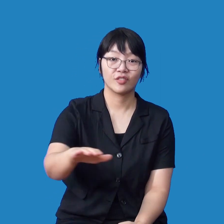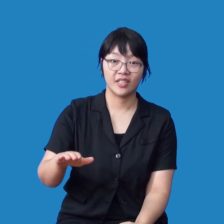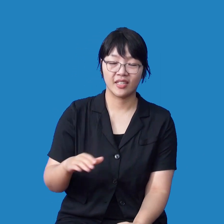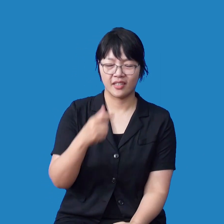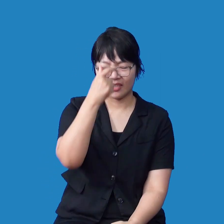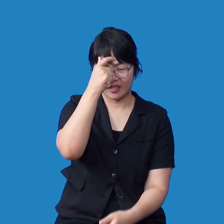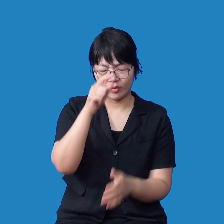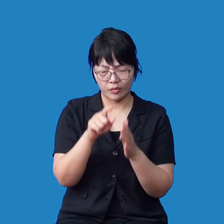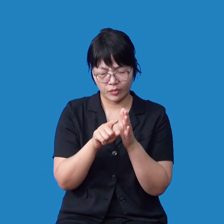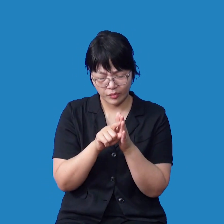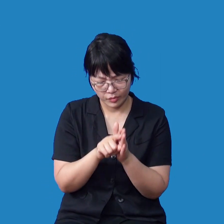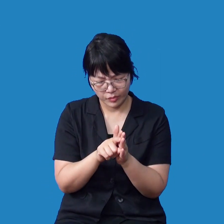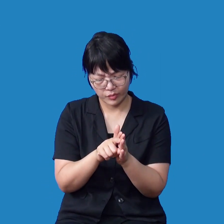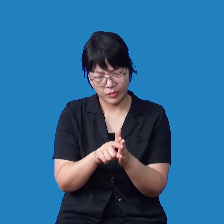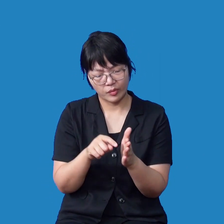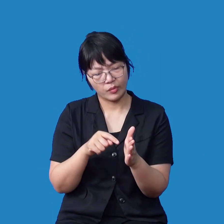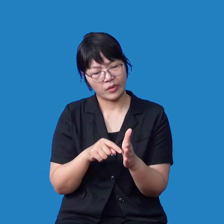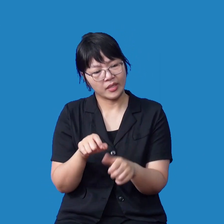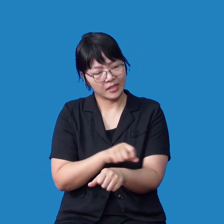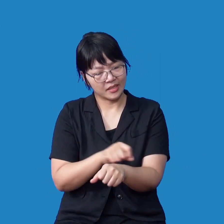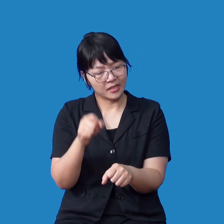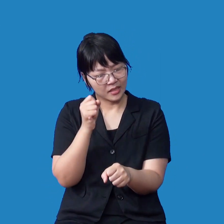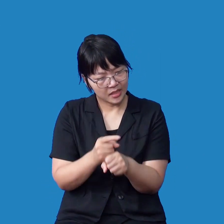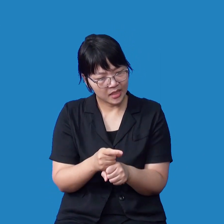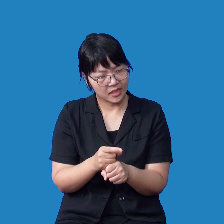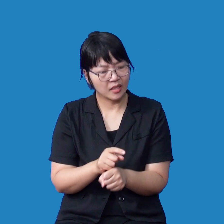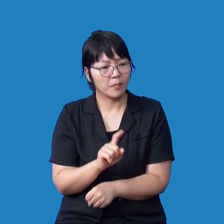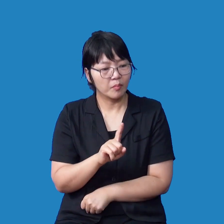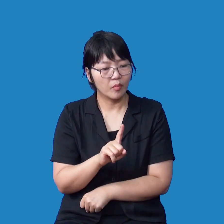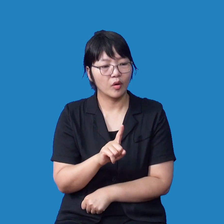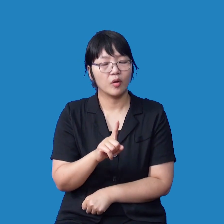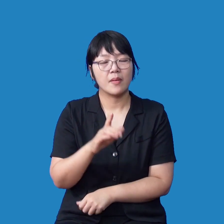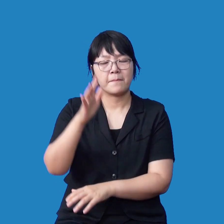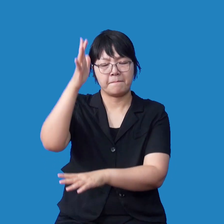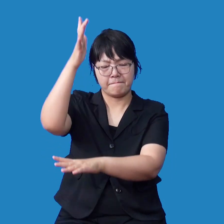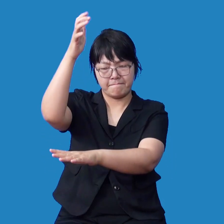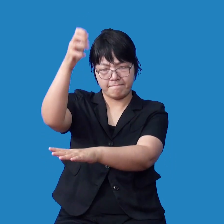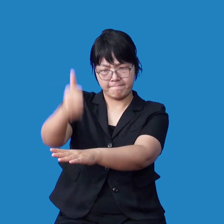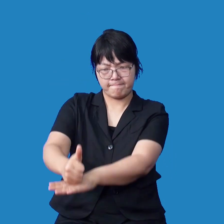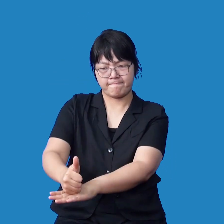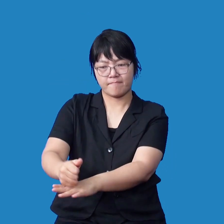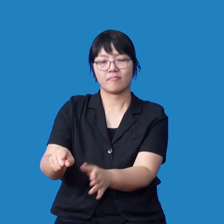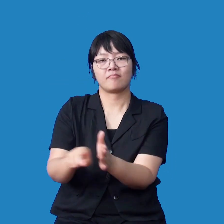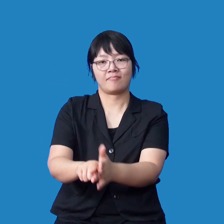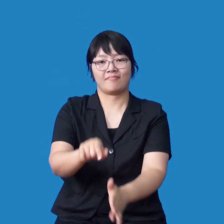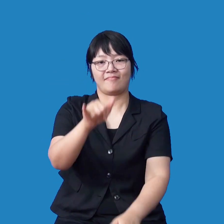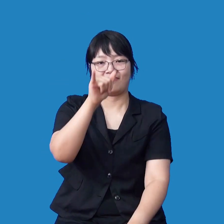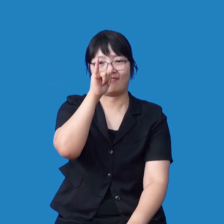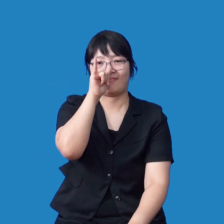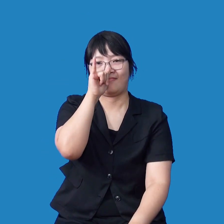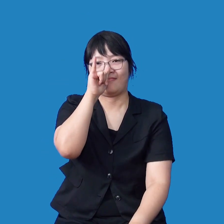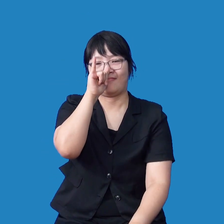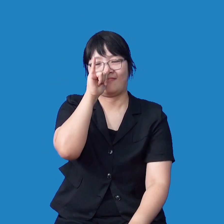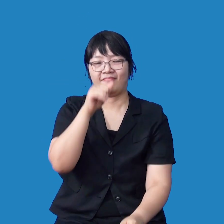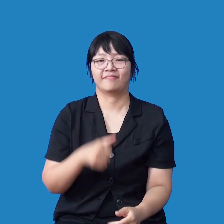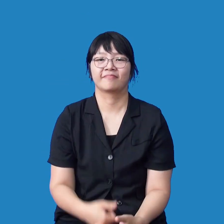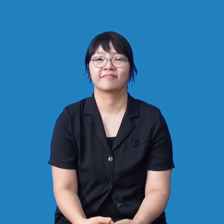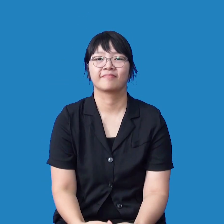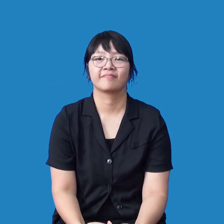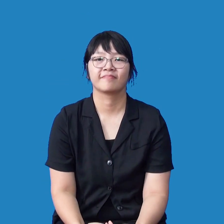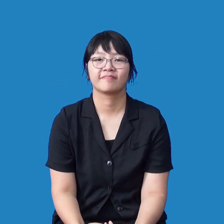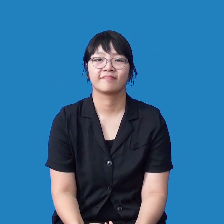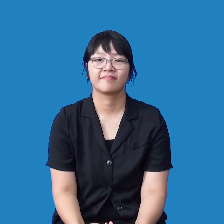기독교 신앙의 한 특성을 가리켜서 종말론적 신앙 이렇게 부릅니다. 종말론적 신앙.